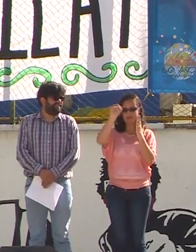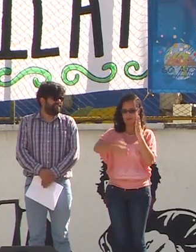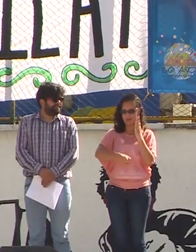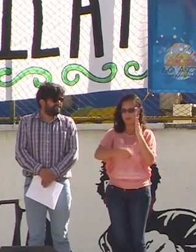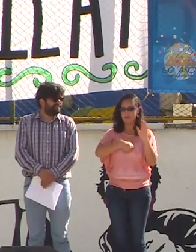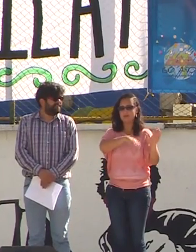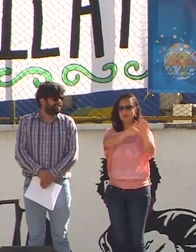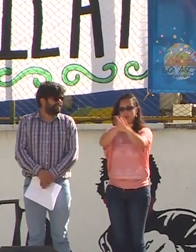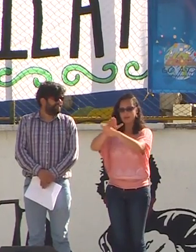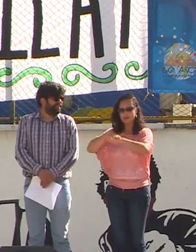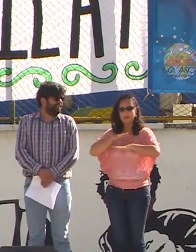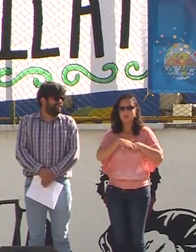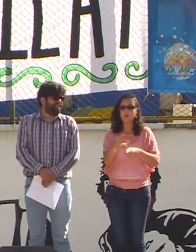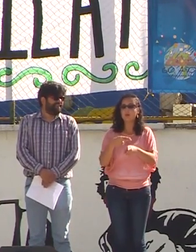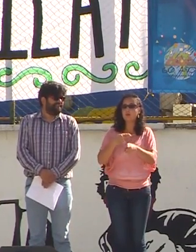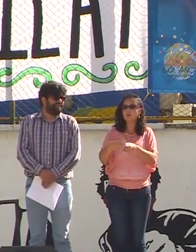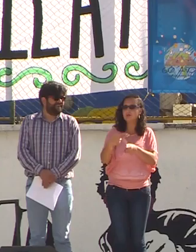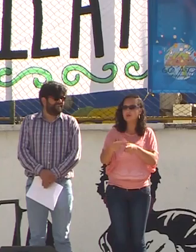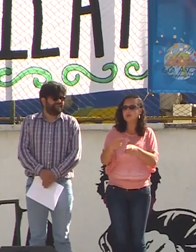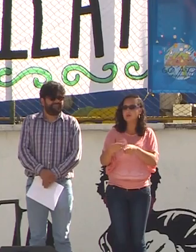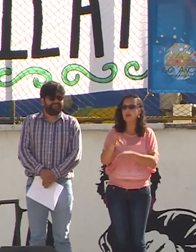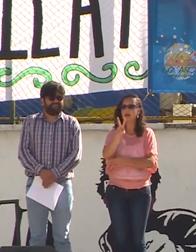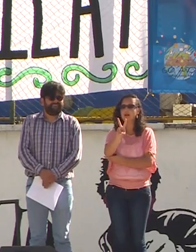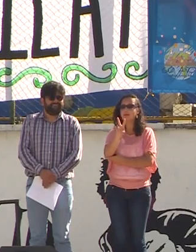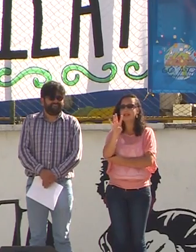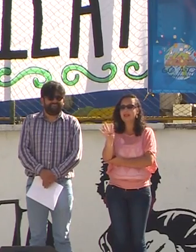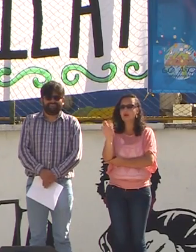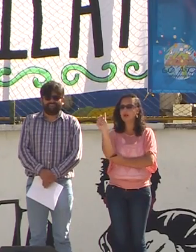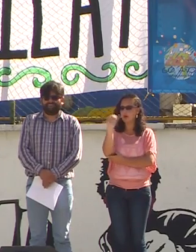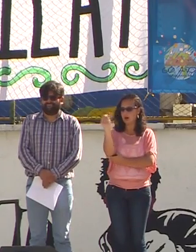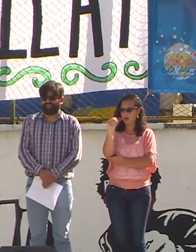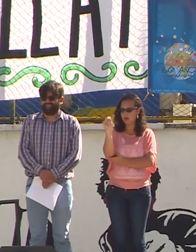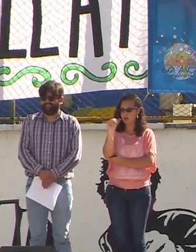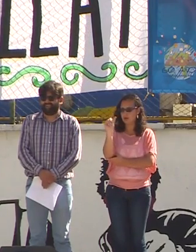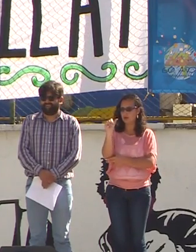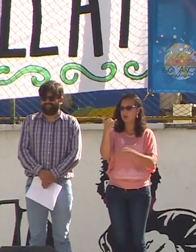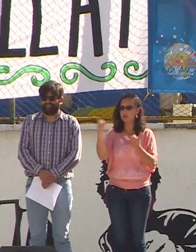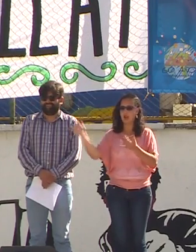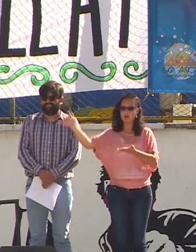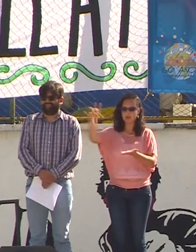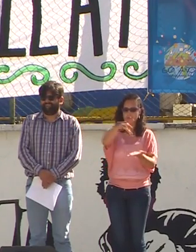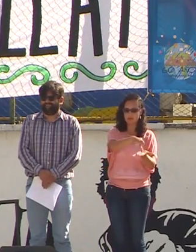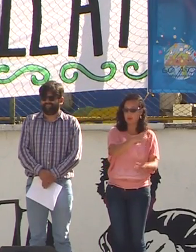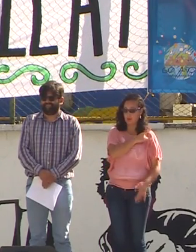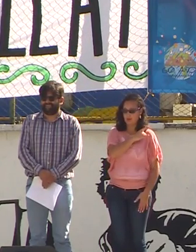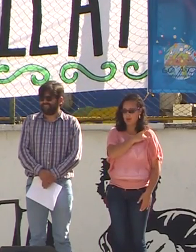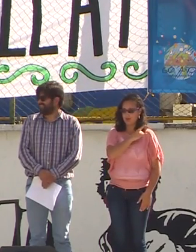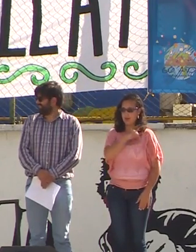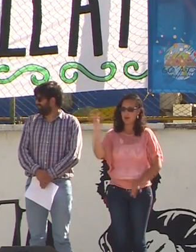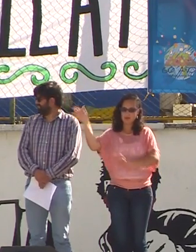tendremos la primera visita del Consejo Nacional de Acreditación.